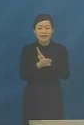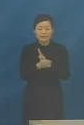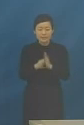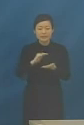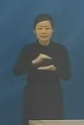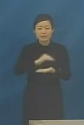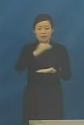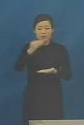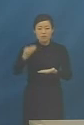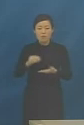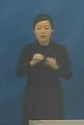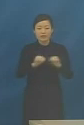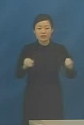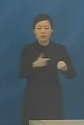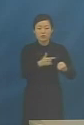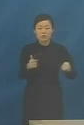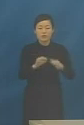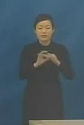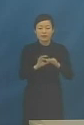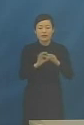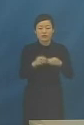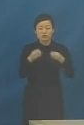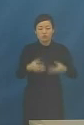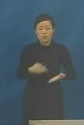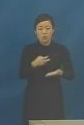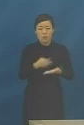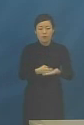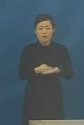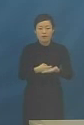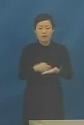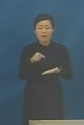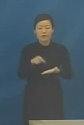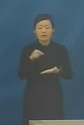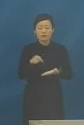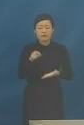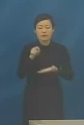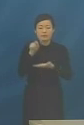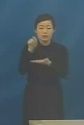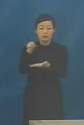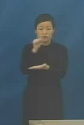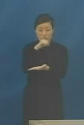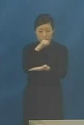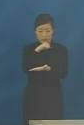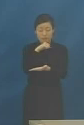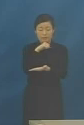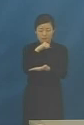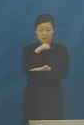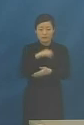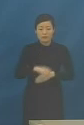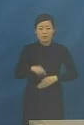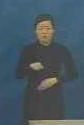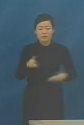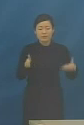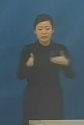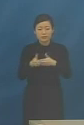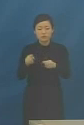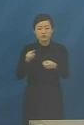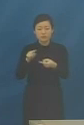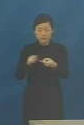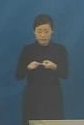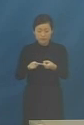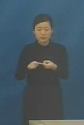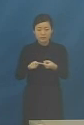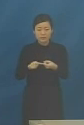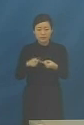確保に関する条例を提出をさせていただこうと思いますここにつきましては最終的に検討委員会にこの後かけ